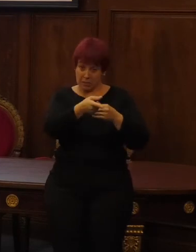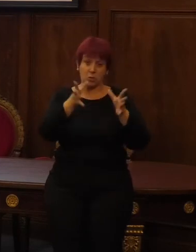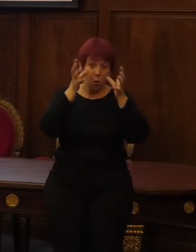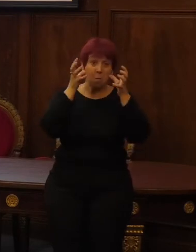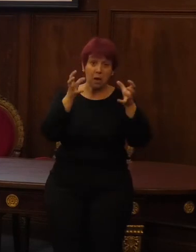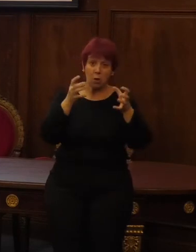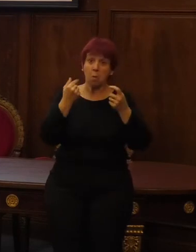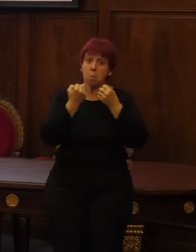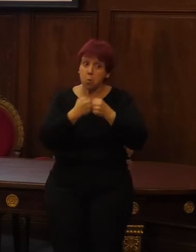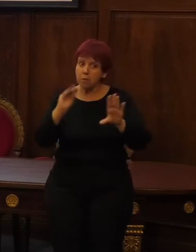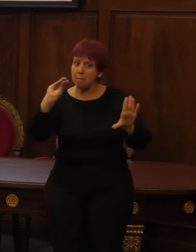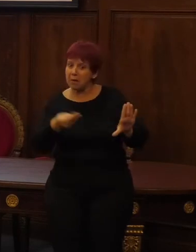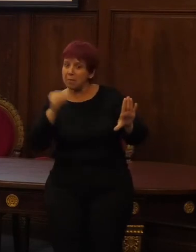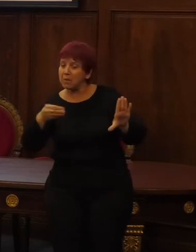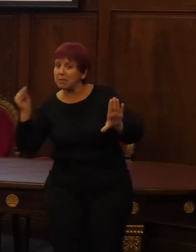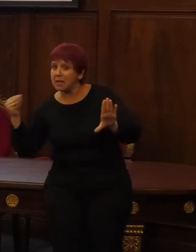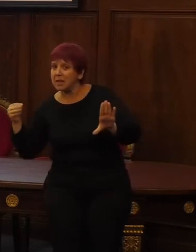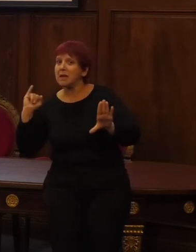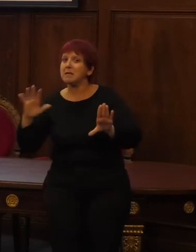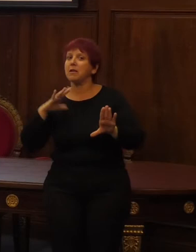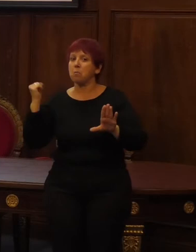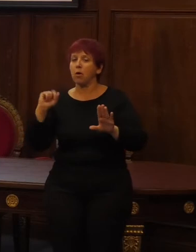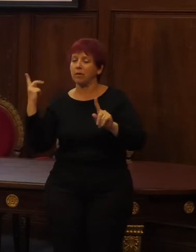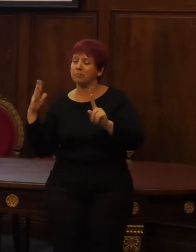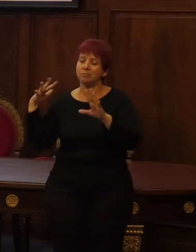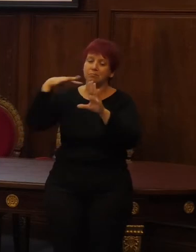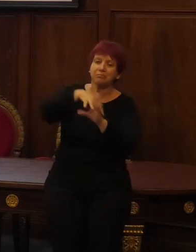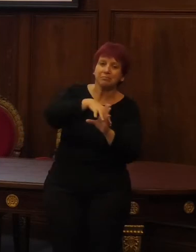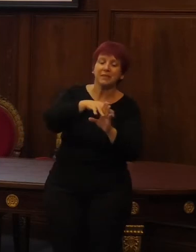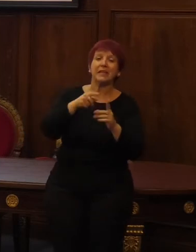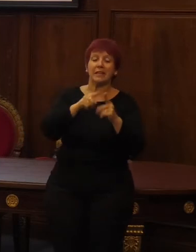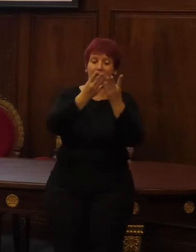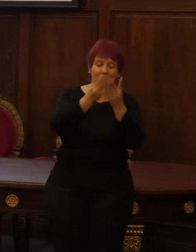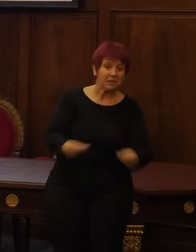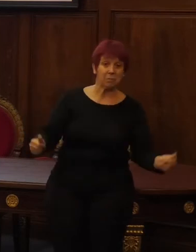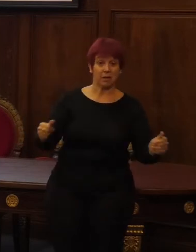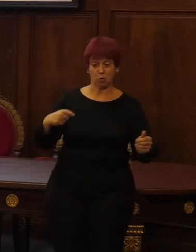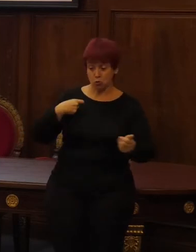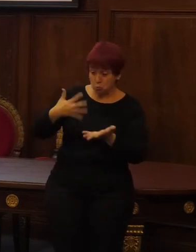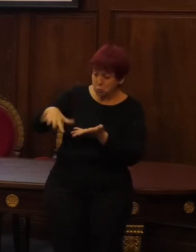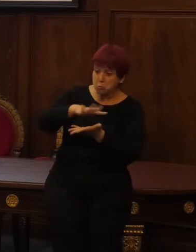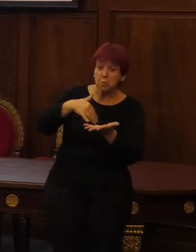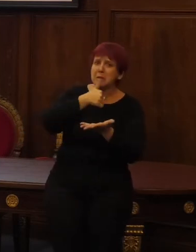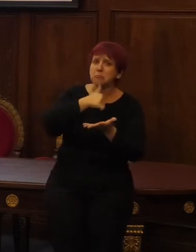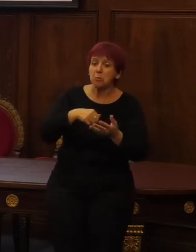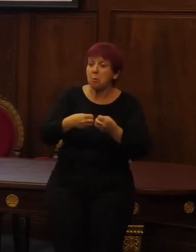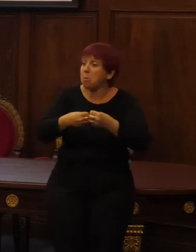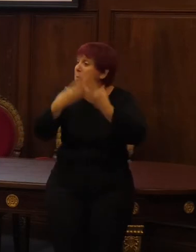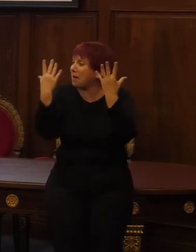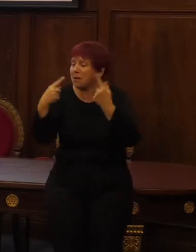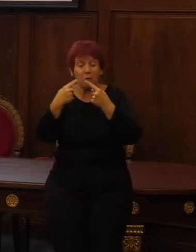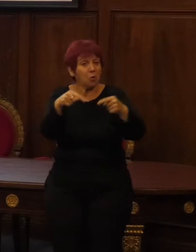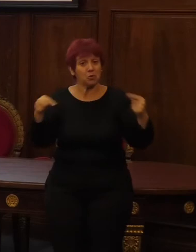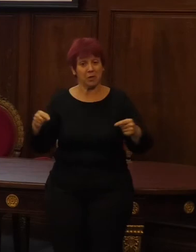riesgo y un fracaso asumido por perspectivas dominantes que dejan de serlo. Las condiciones sociohistóricas de cualquier